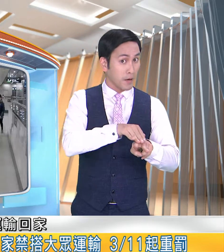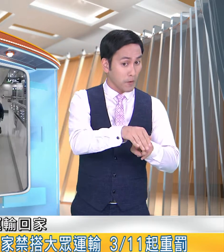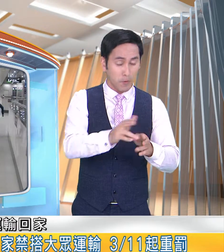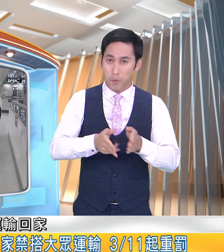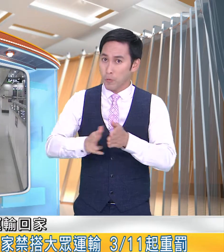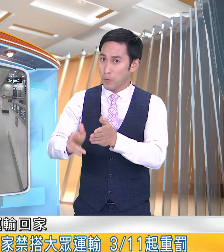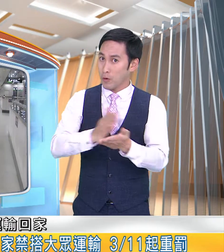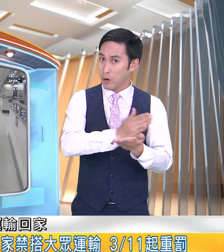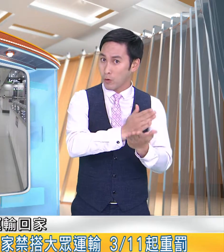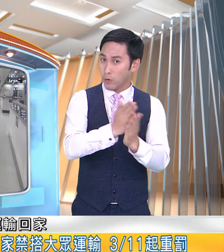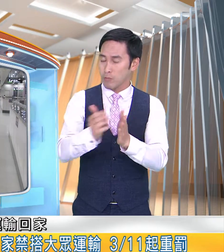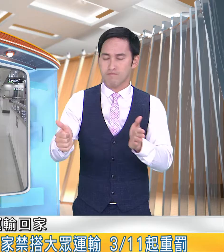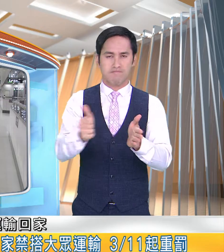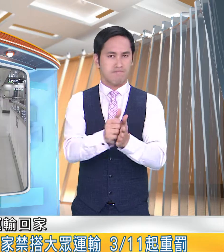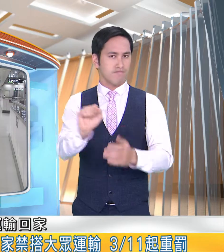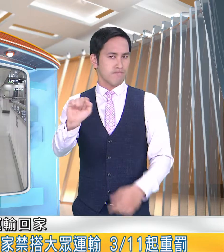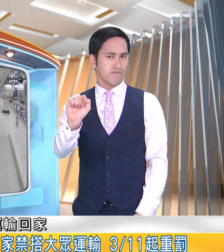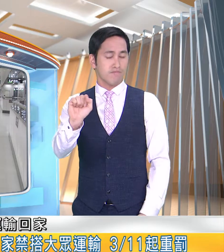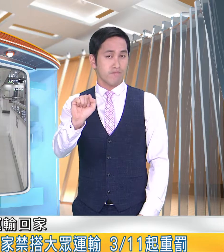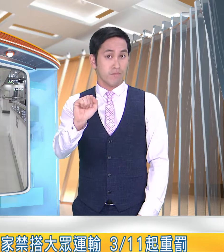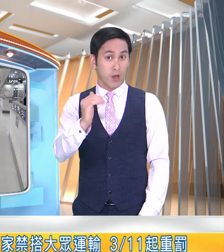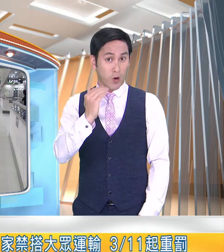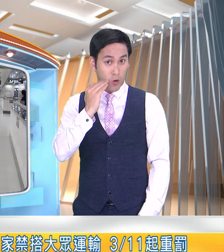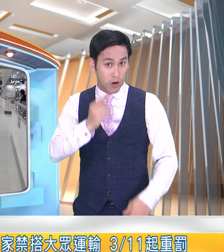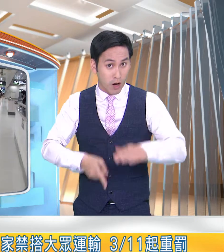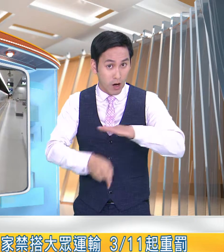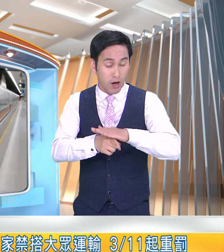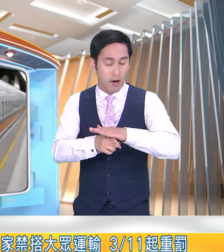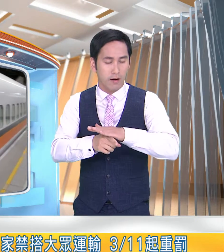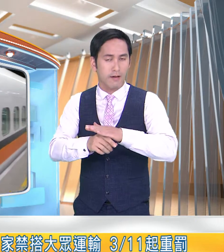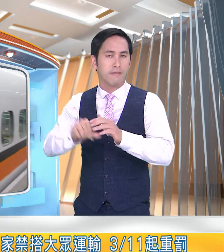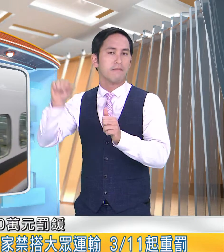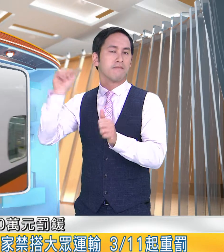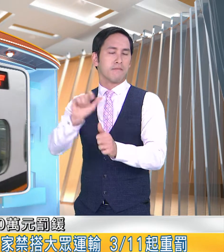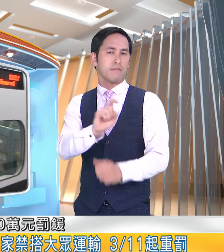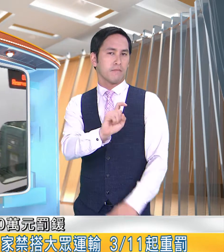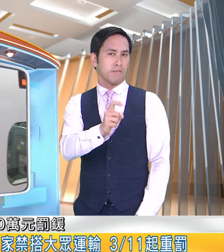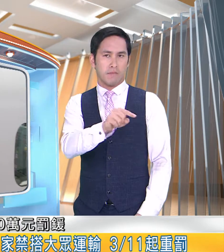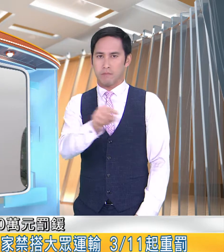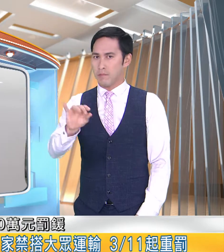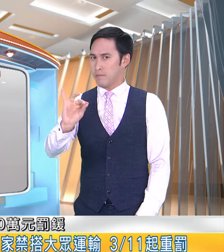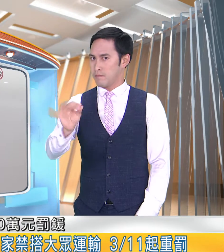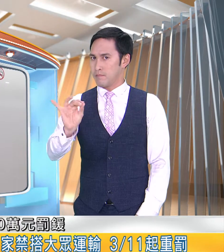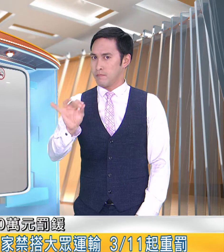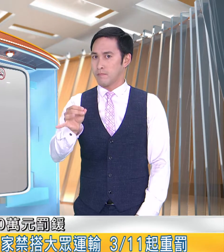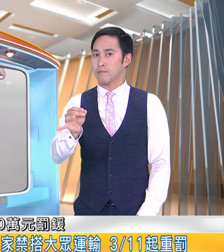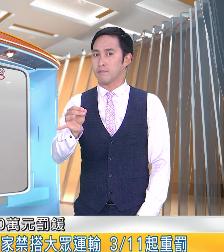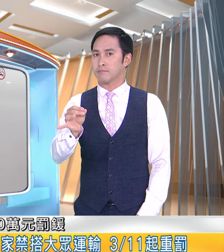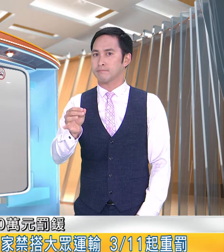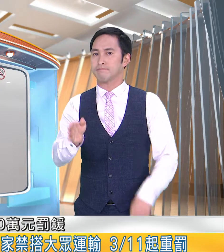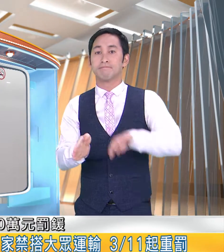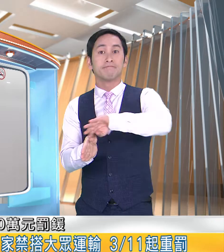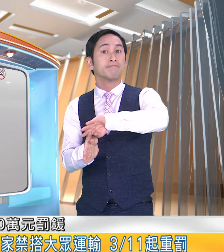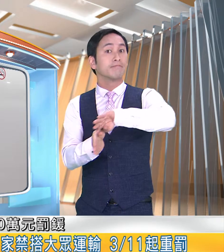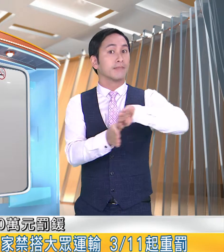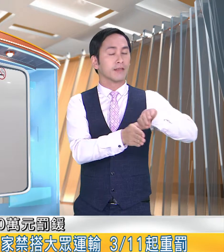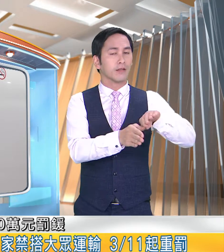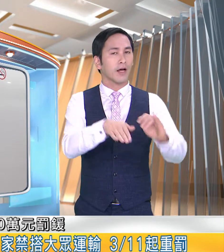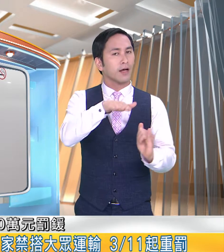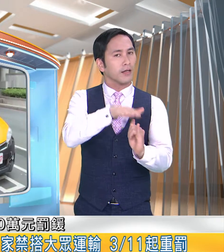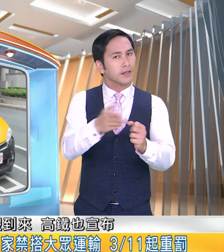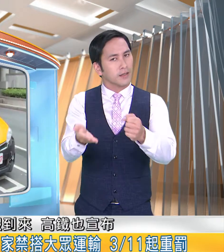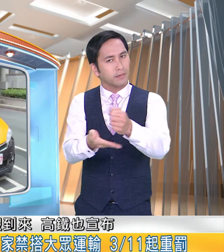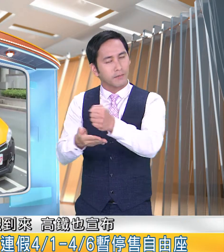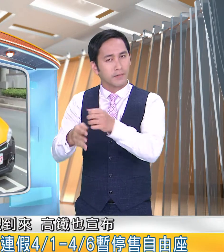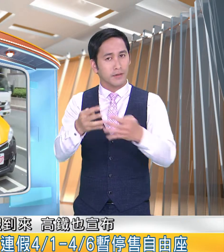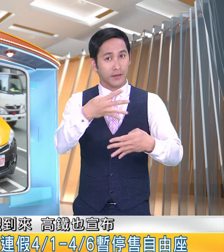大众运输回家。如果违规的话，要处10万到100万元的罚款。而